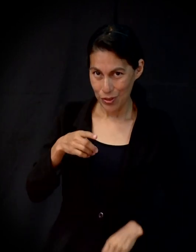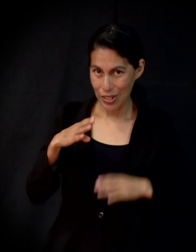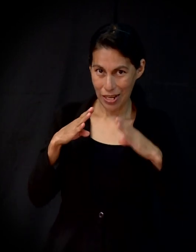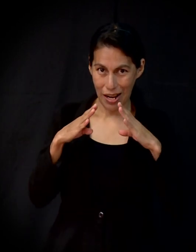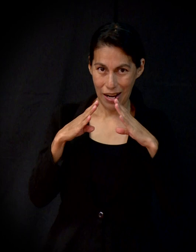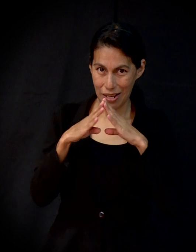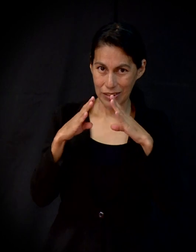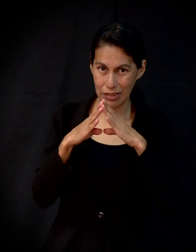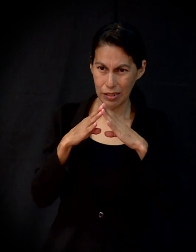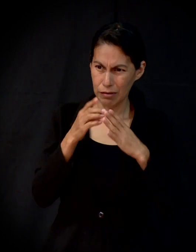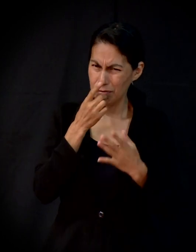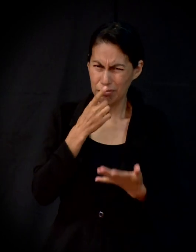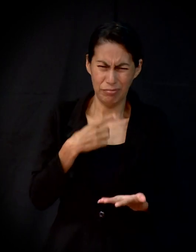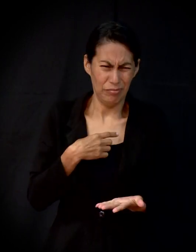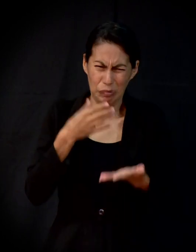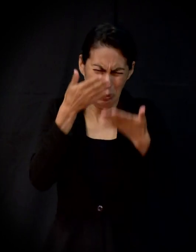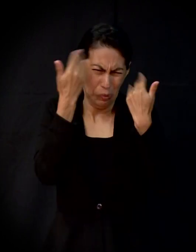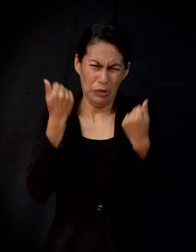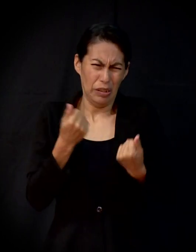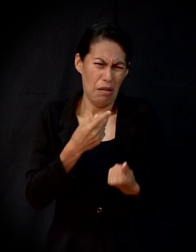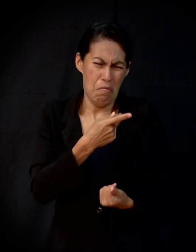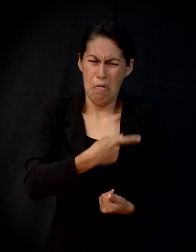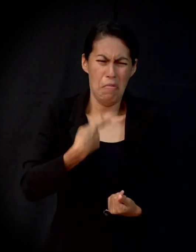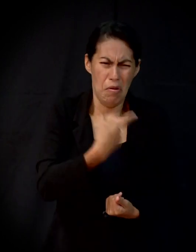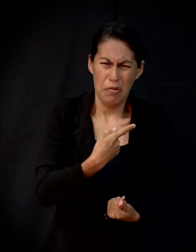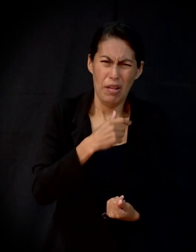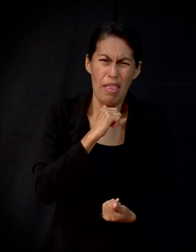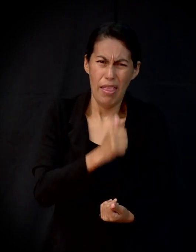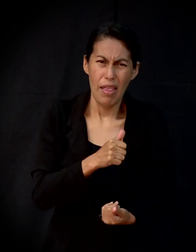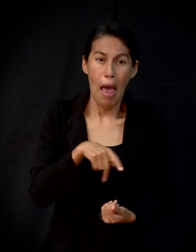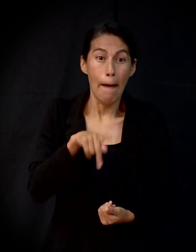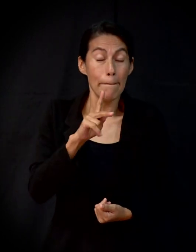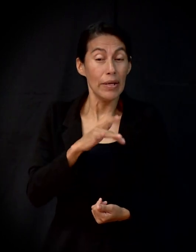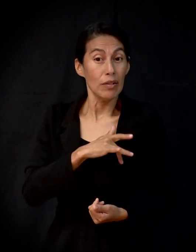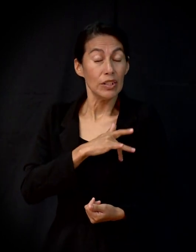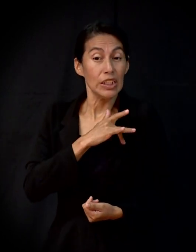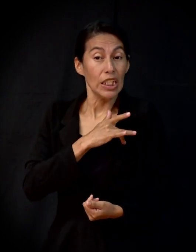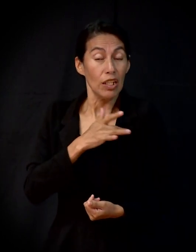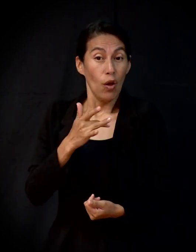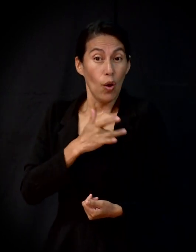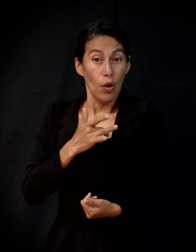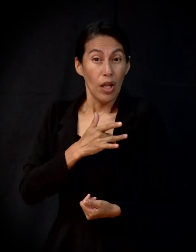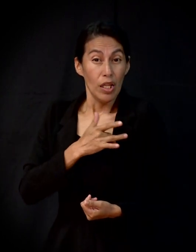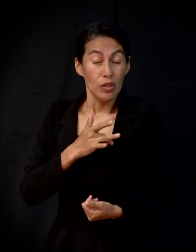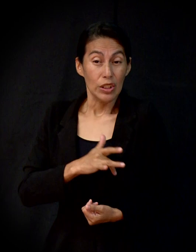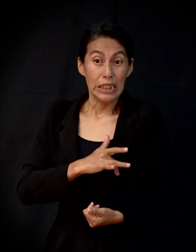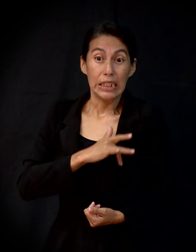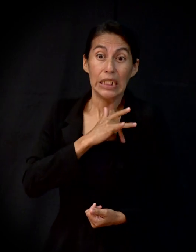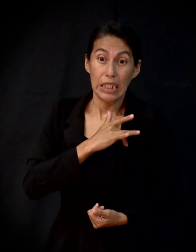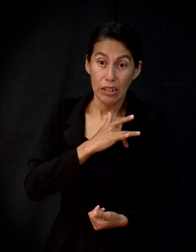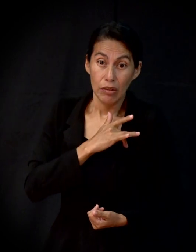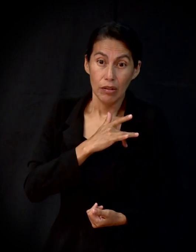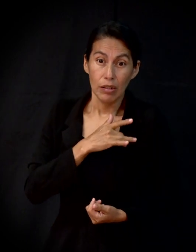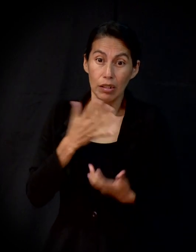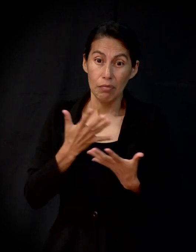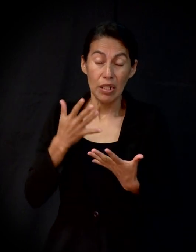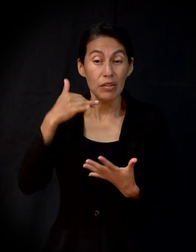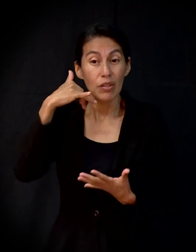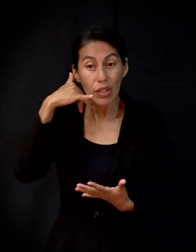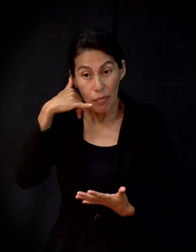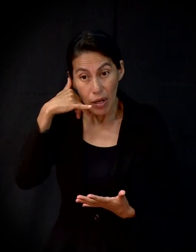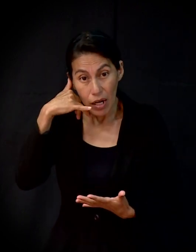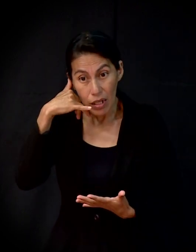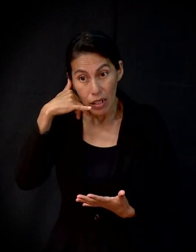me dio prisa, ni yo mismo sé por qué, pero siento algo en mi corazón que me